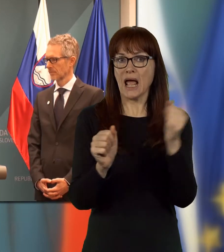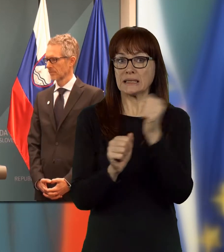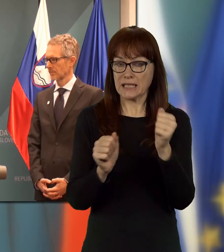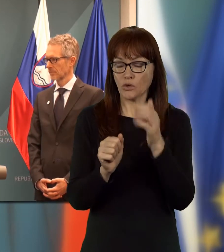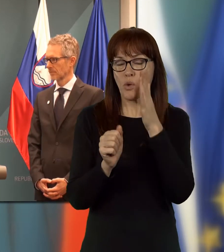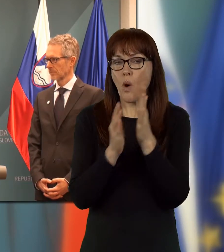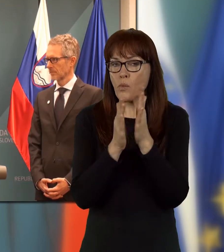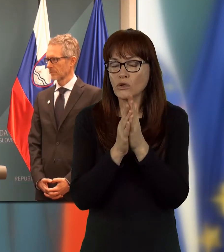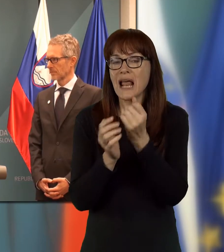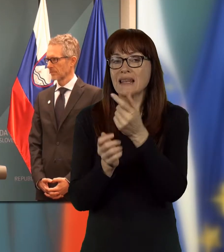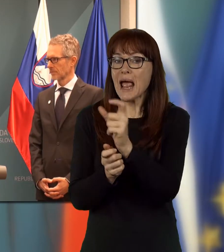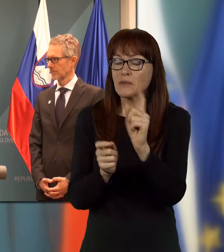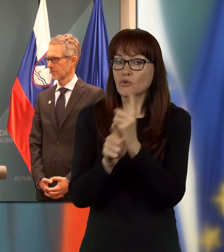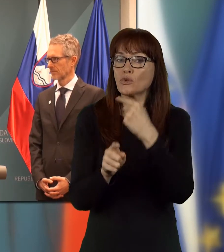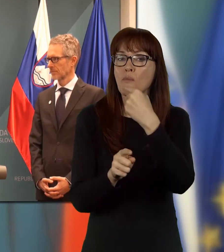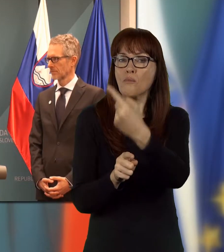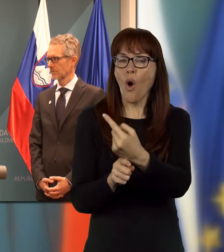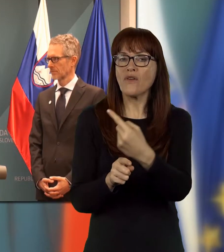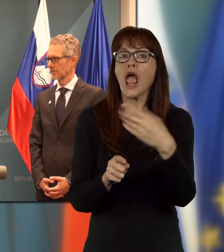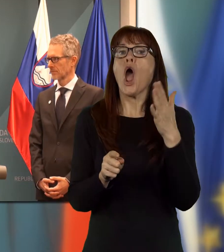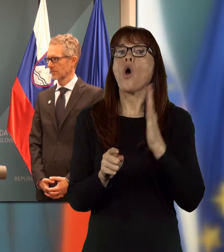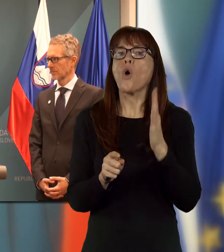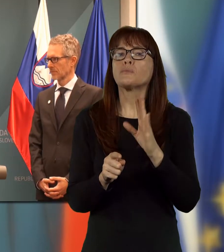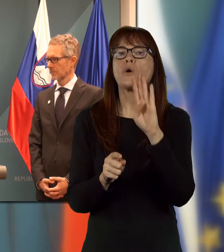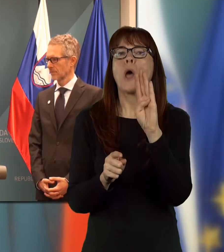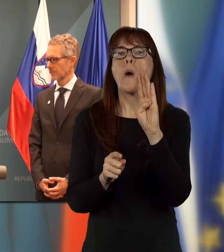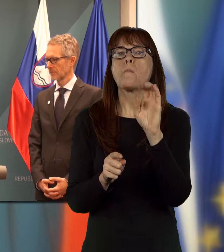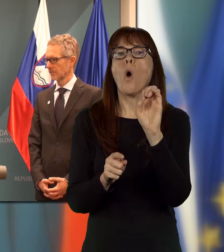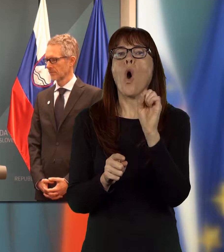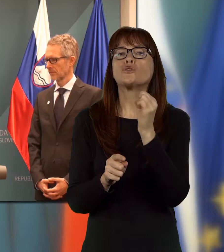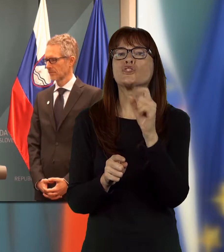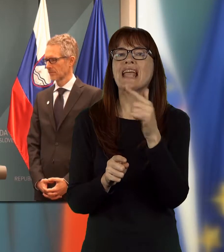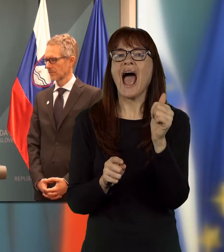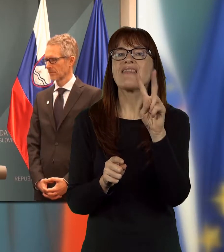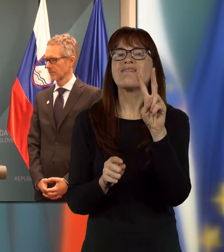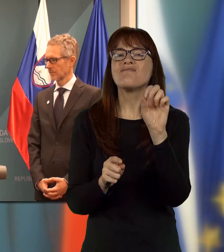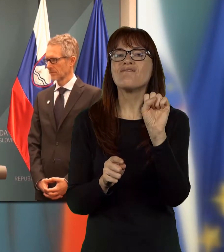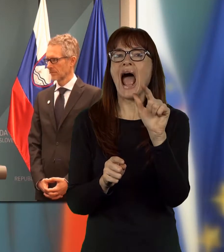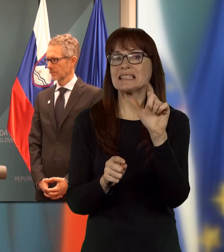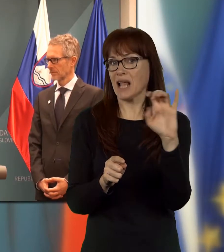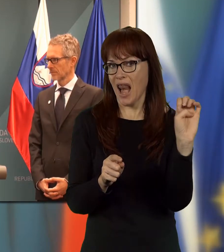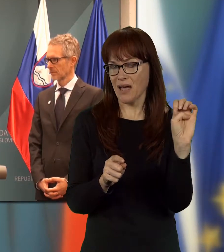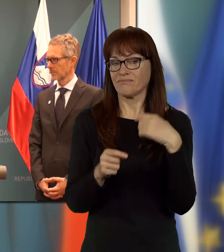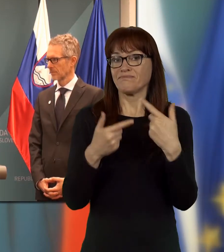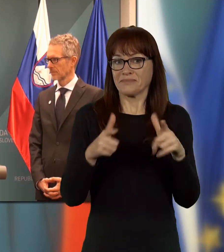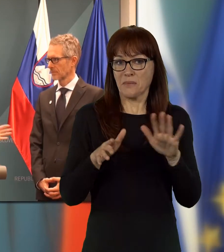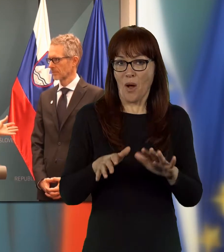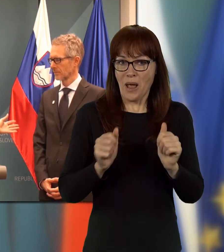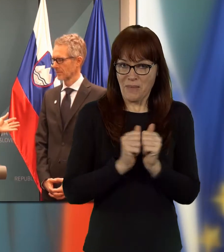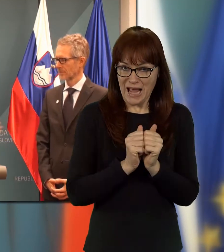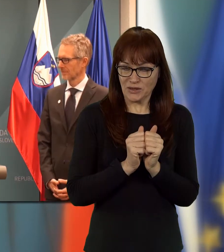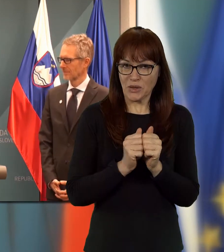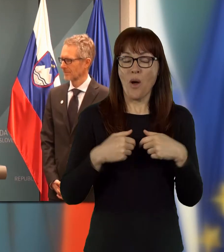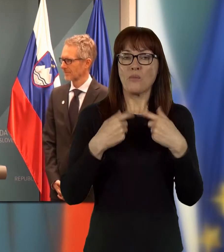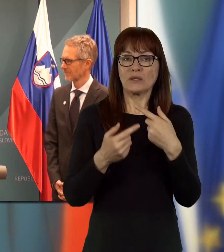bom pa prosila, da nekaj besed tudi pove gospod Boštjan Vasle. Tako da bom zdaj prepustila moje mesto, pa